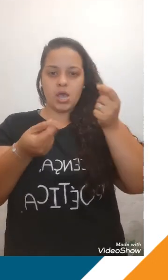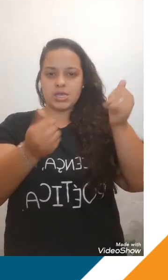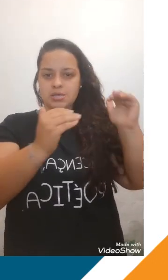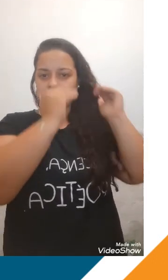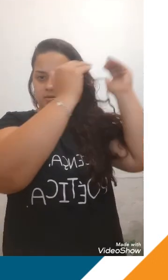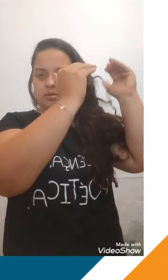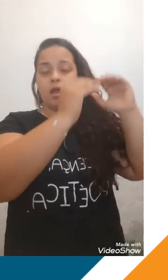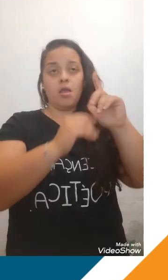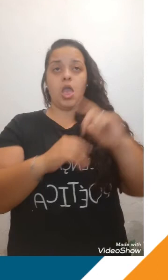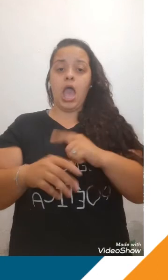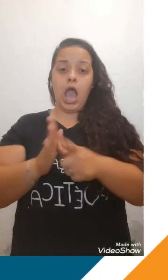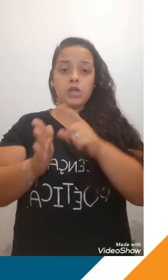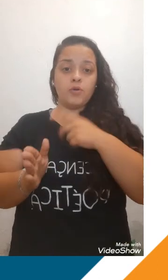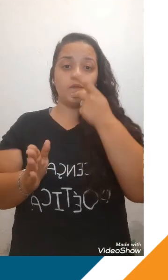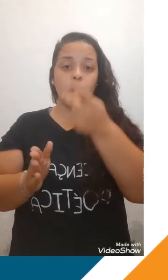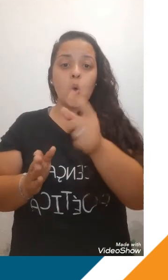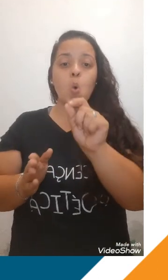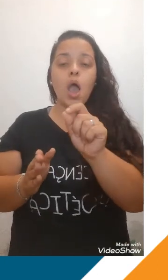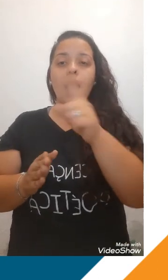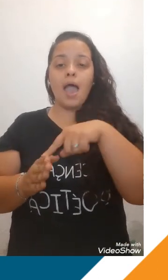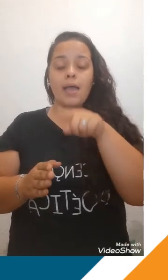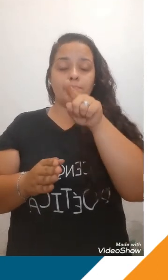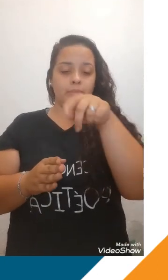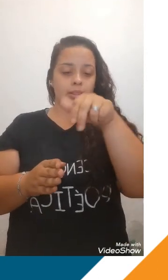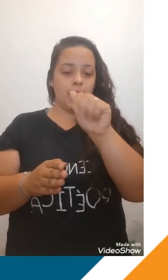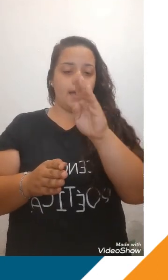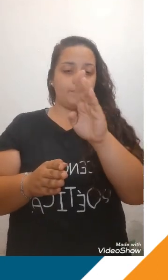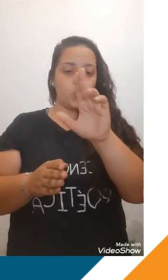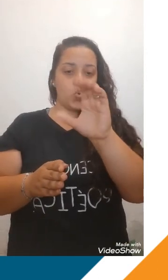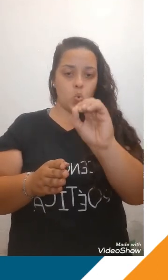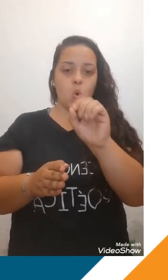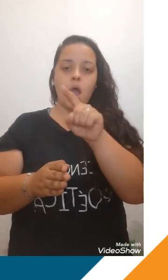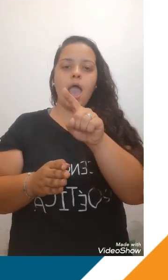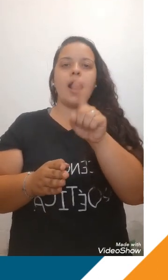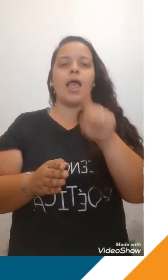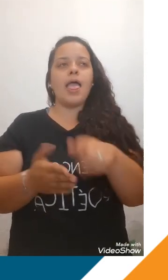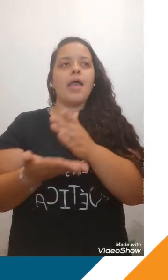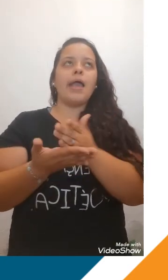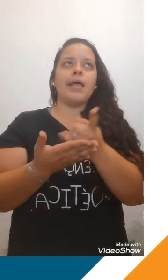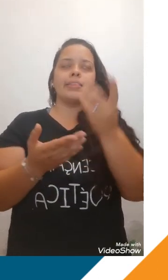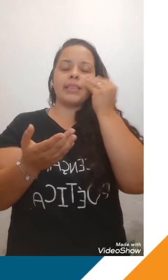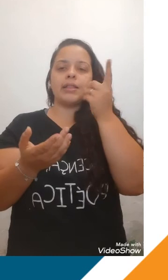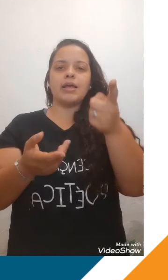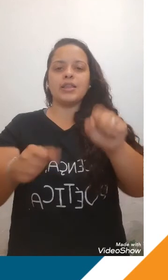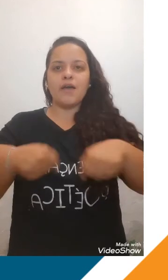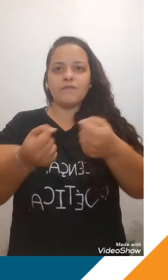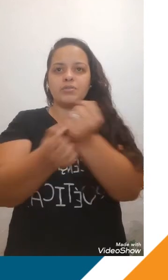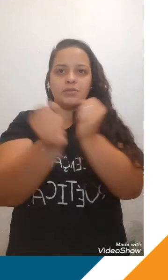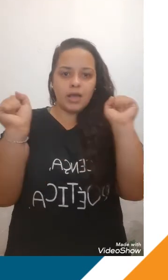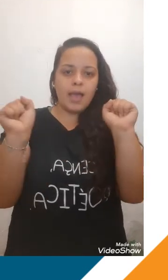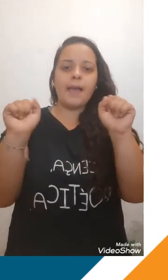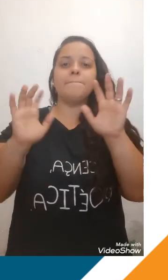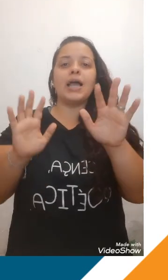Joaquim Nabuco, ele ficava no meio termo. Ele era um defensor da abolição, mas não era nem defensor